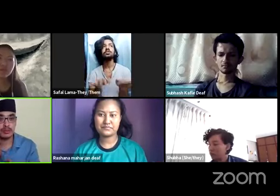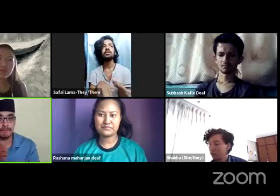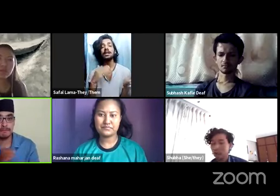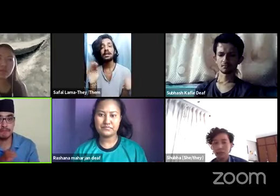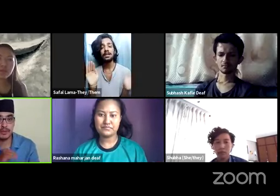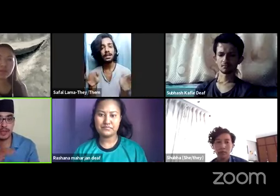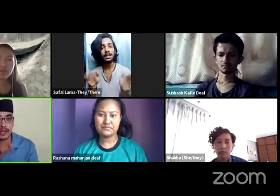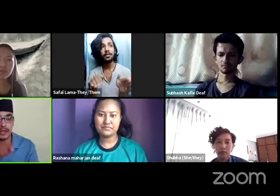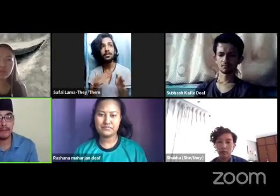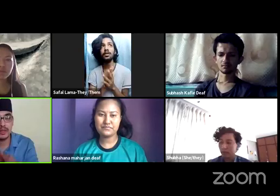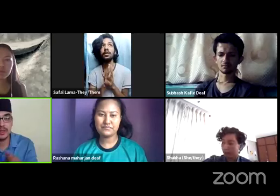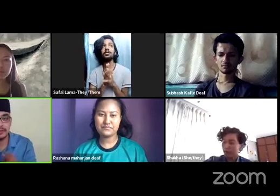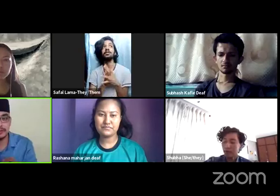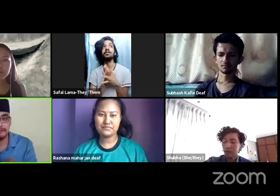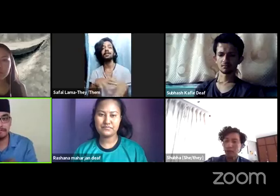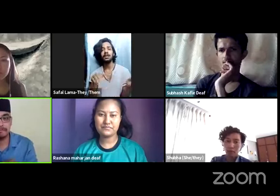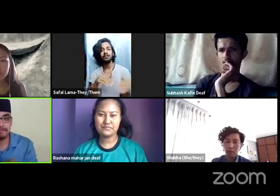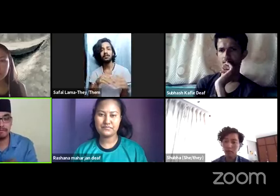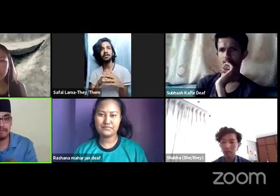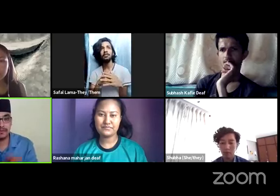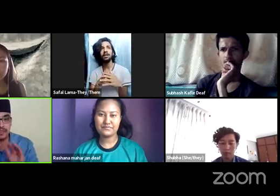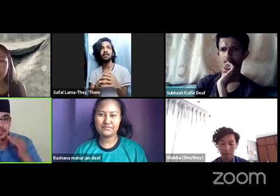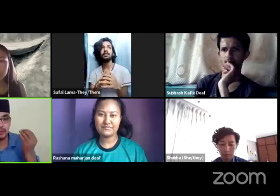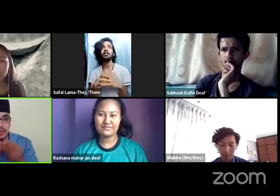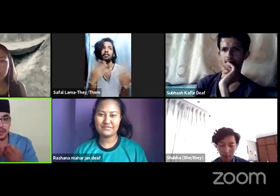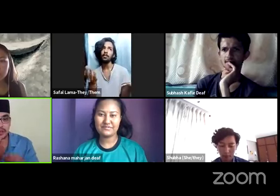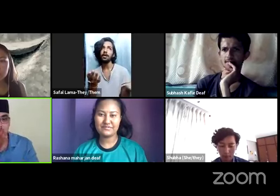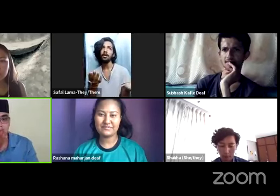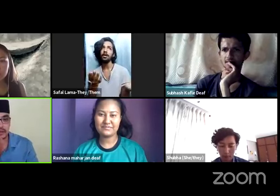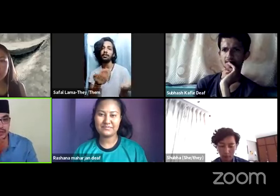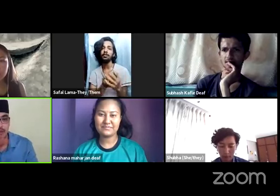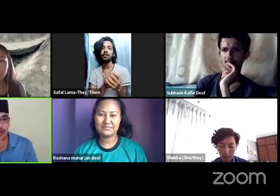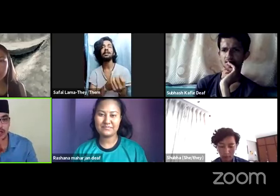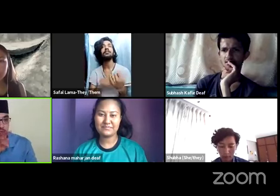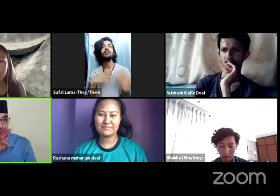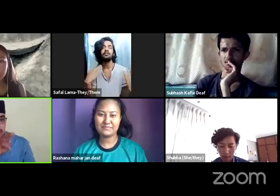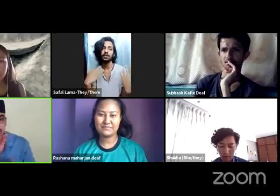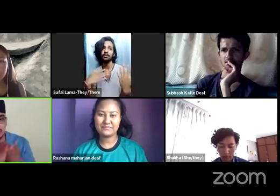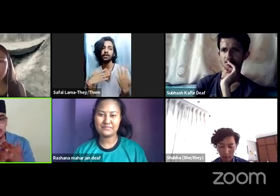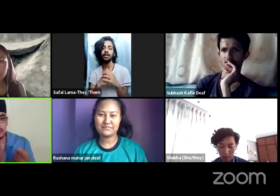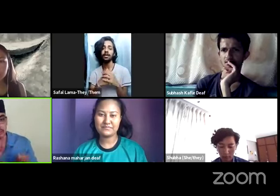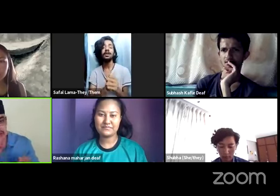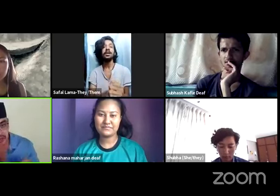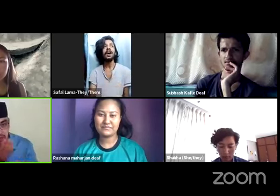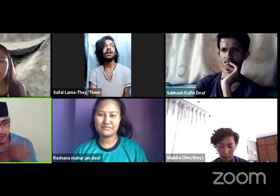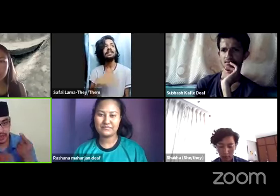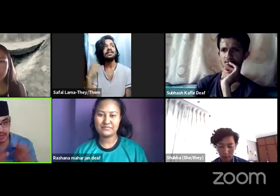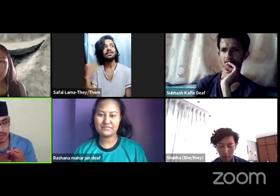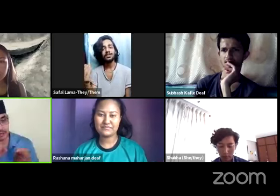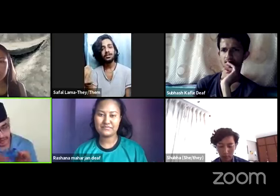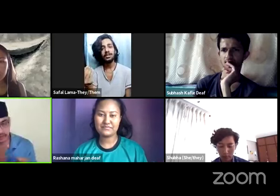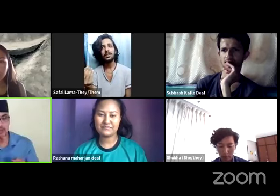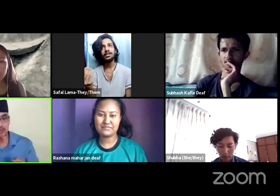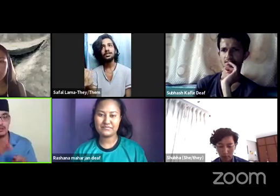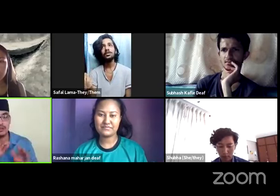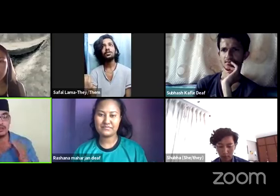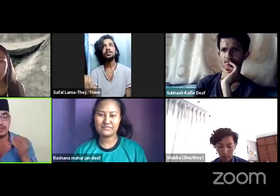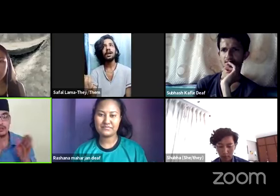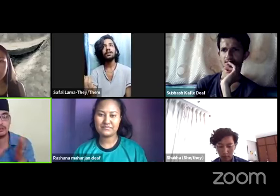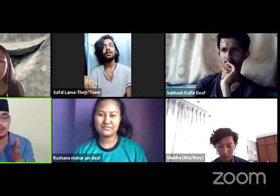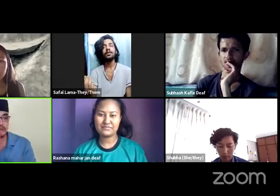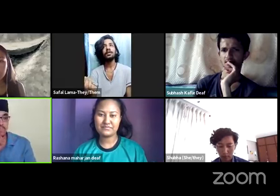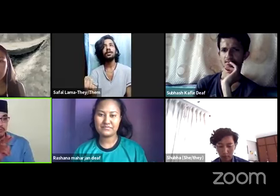त्यो हुन्छ सोसाइटीले नै एकदम गहिरो नजरले हेरेको हुन्छ. त्यही माथि त अपाङ्ग हुनु त एकदम त्यो भइहाल्यो. अनि त्यो सेक्सुअलिटी